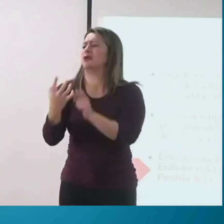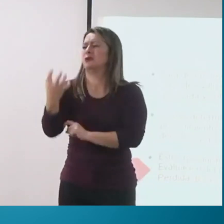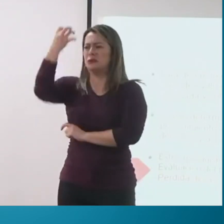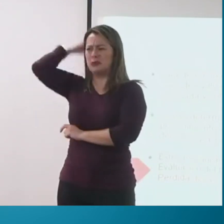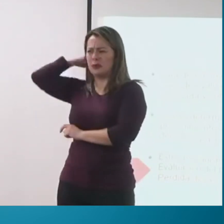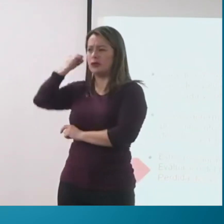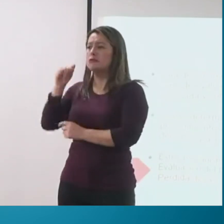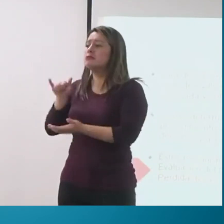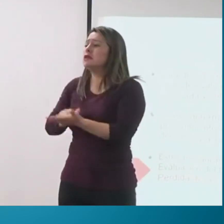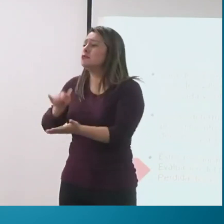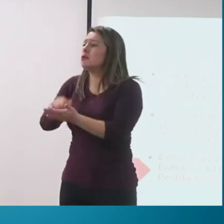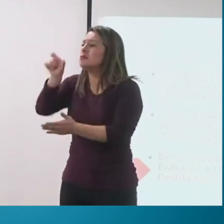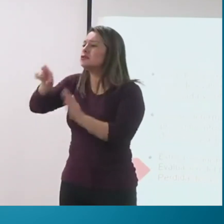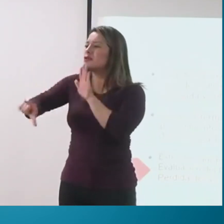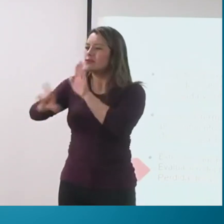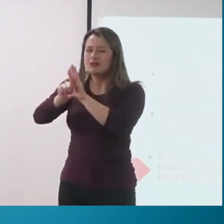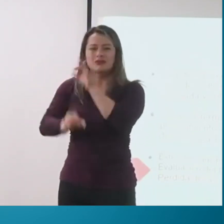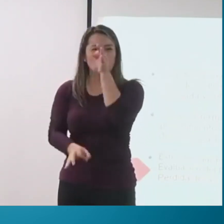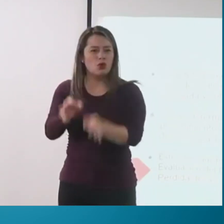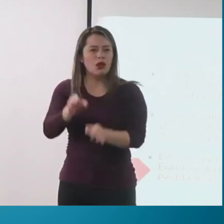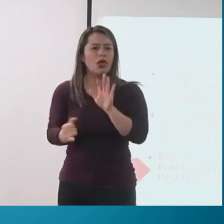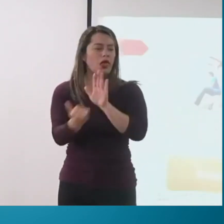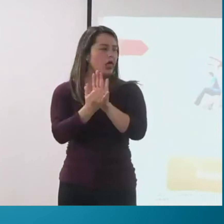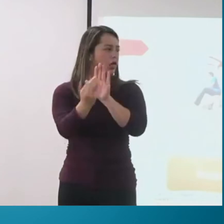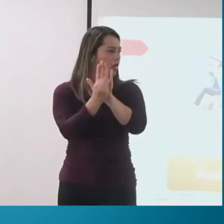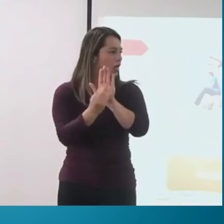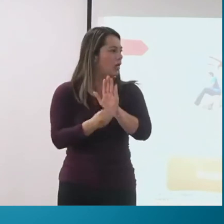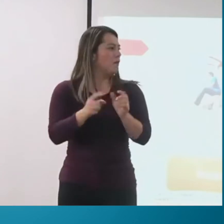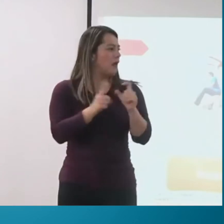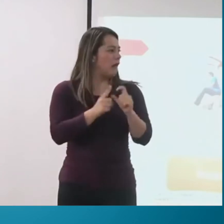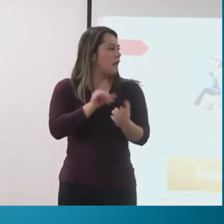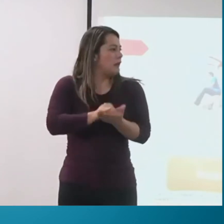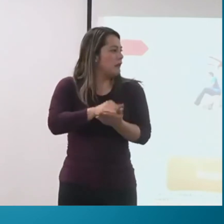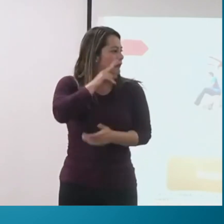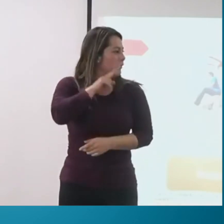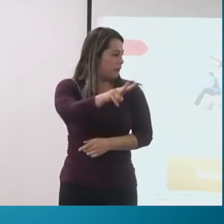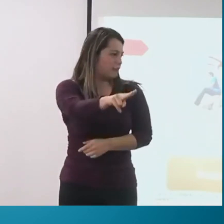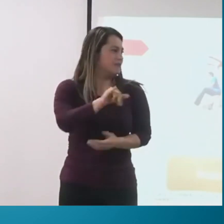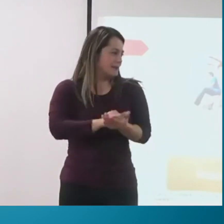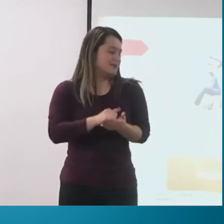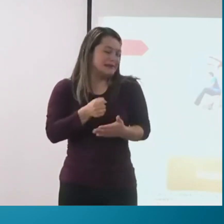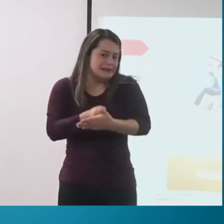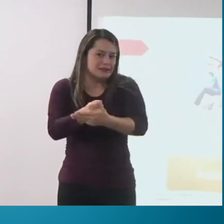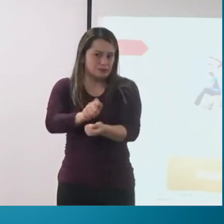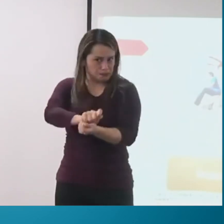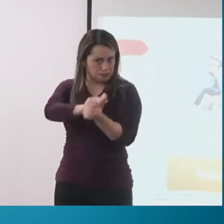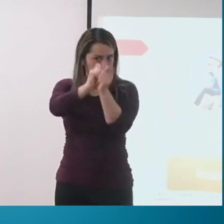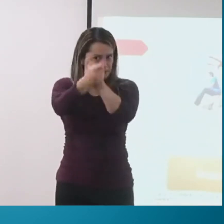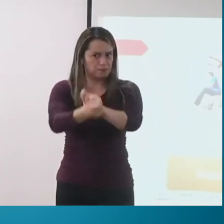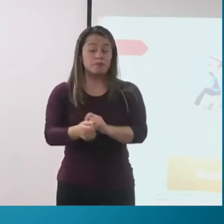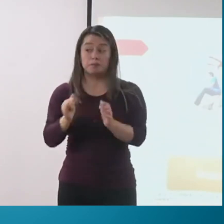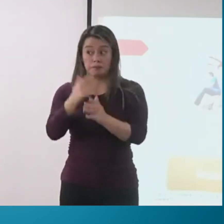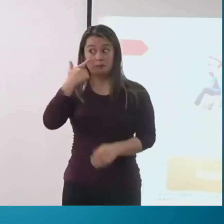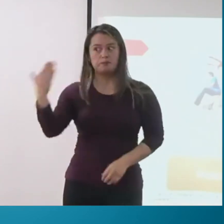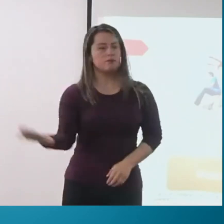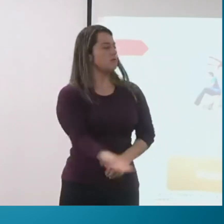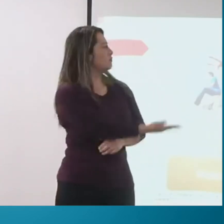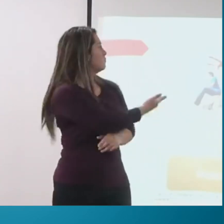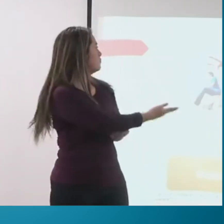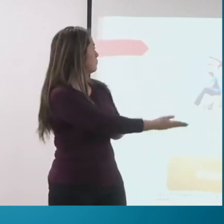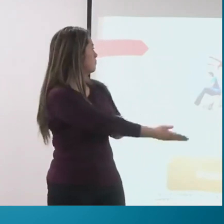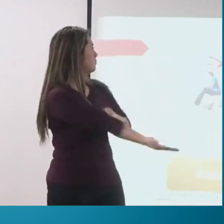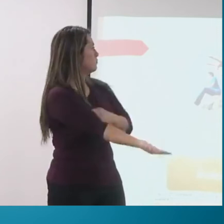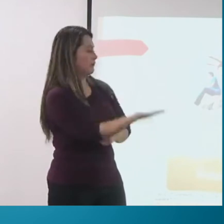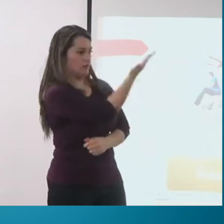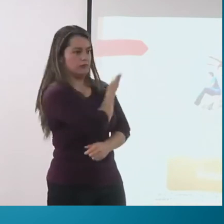términos que no deben existir en nuestra normatividad. Entonces hice este dibujo para mostrar que en los